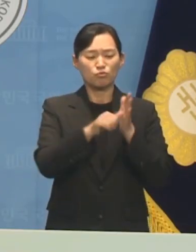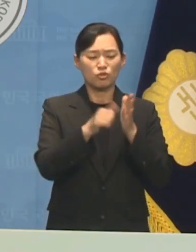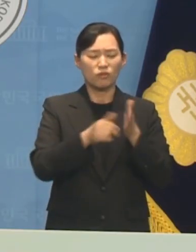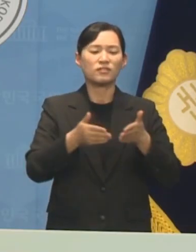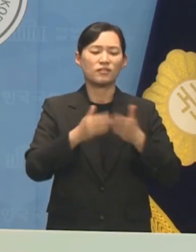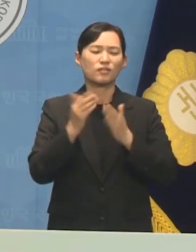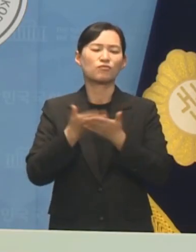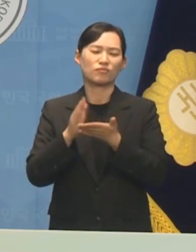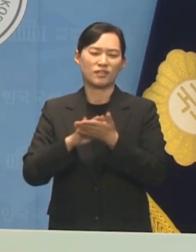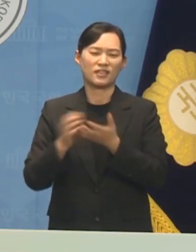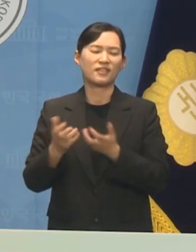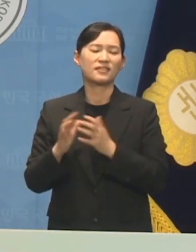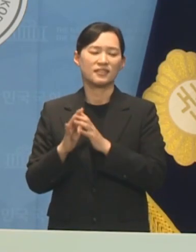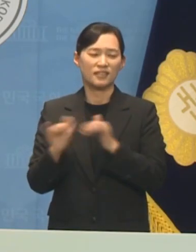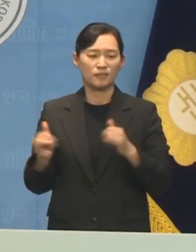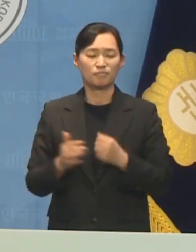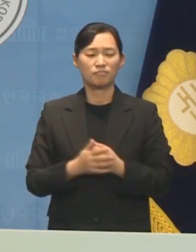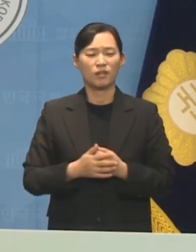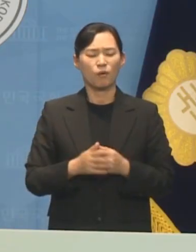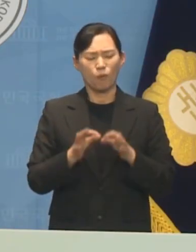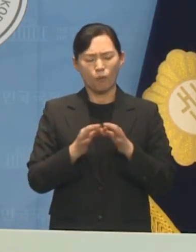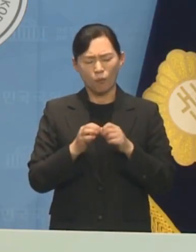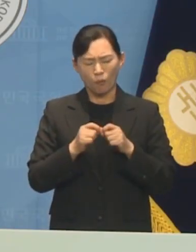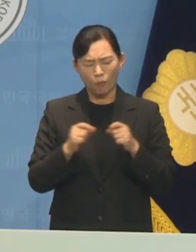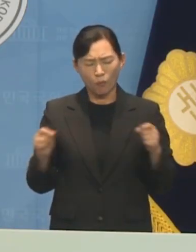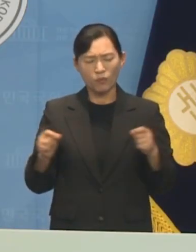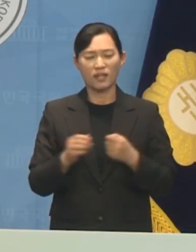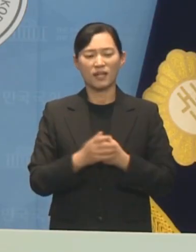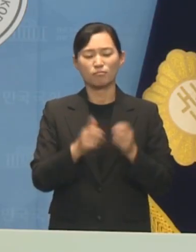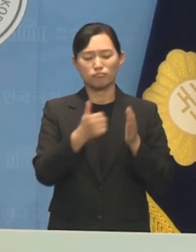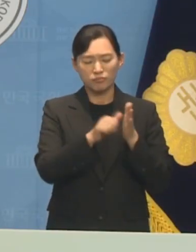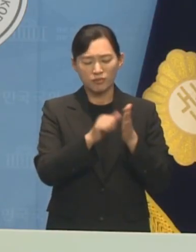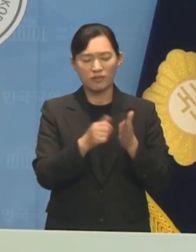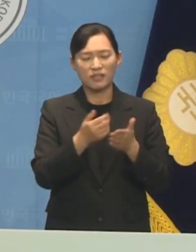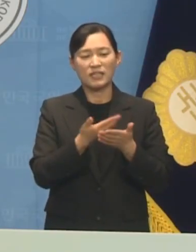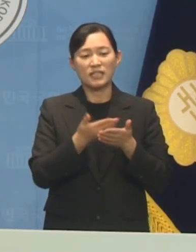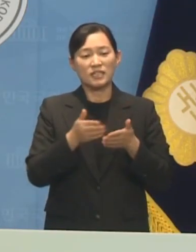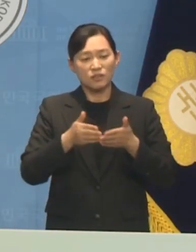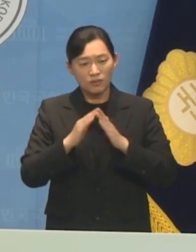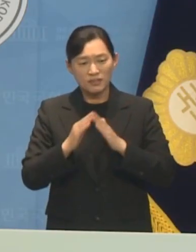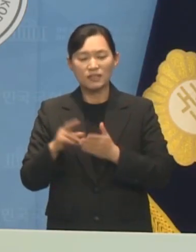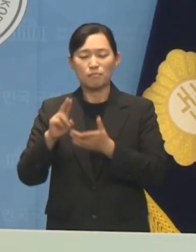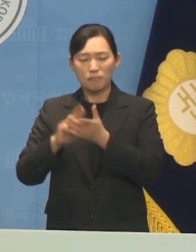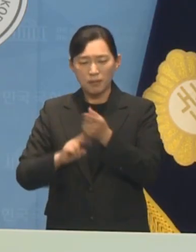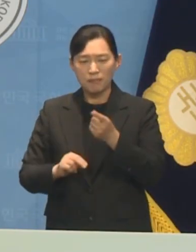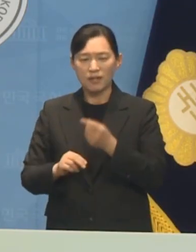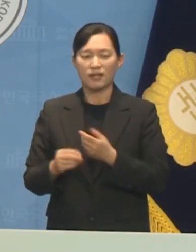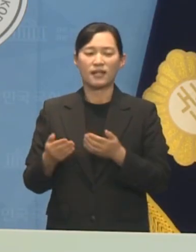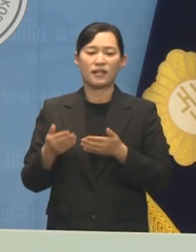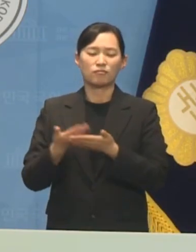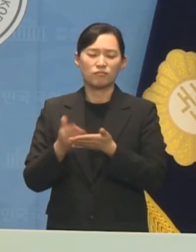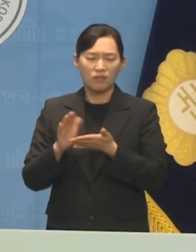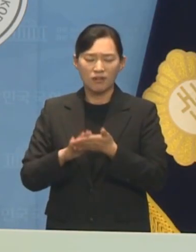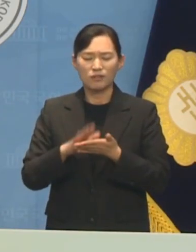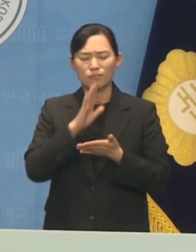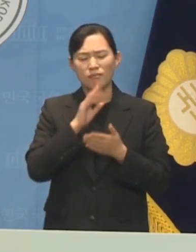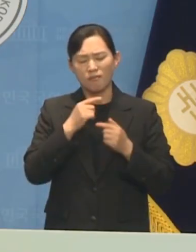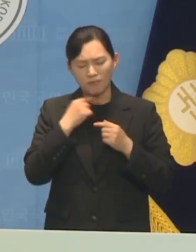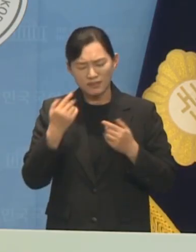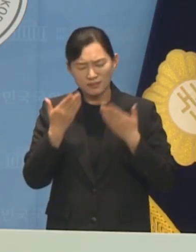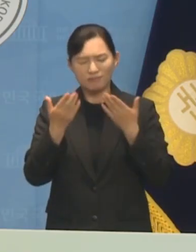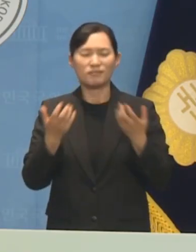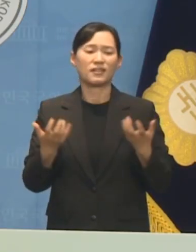노동자들입니다. 저희는 오랜 시간 청원아이스 제품 설치와 수리, 판매하는 노동에 헌신적으로